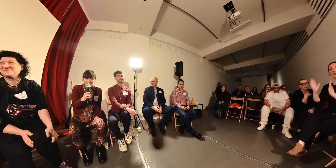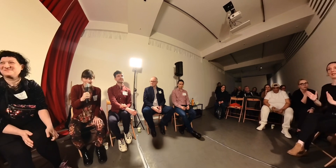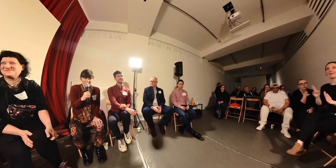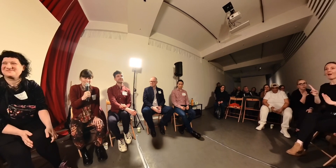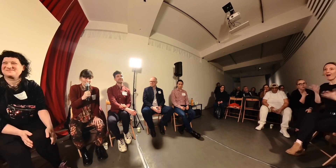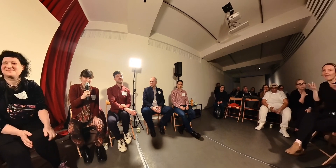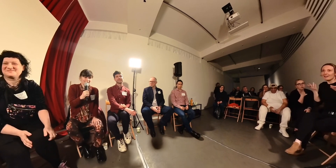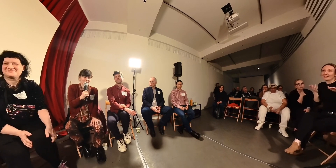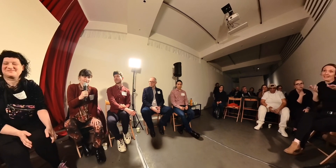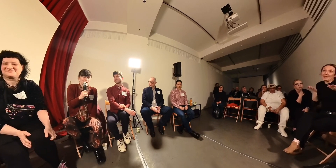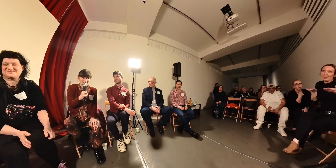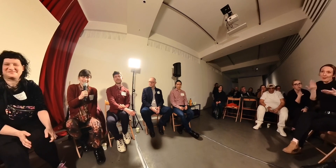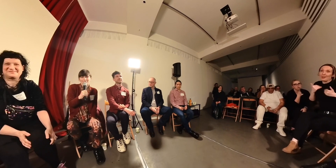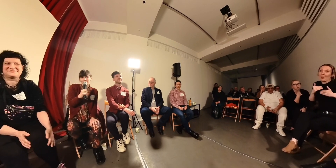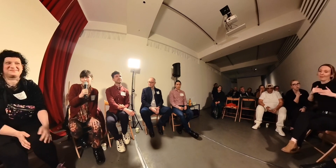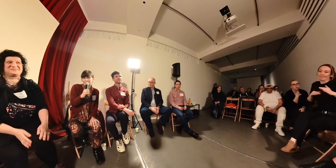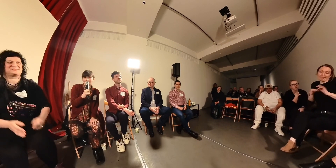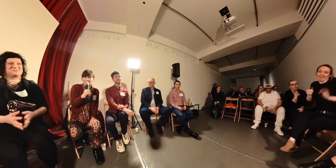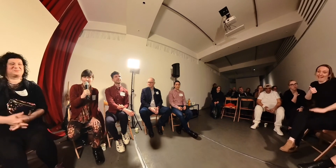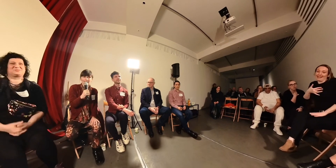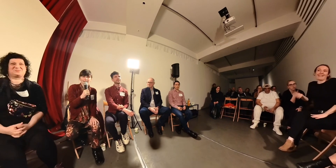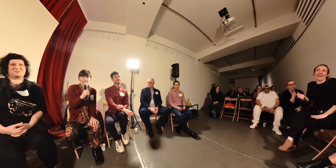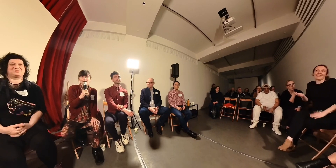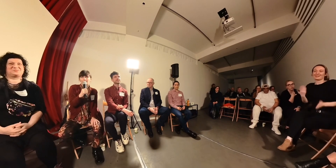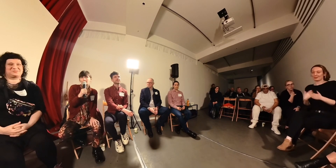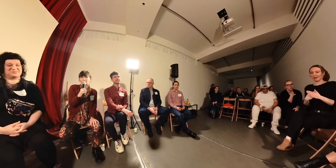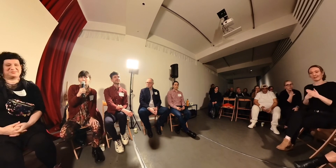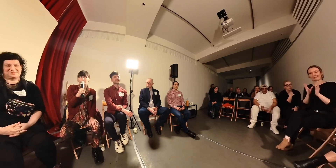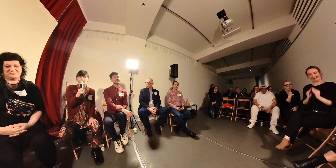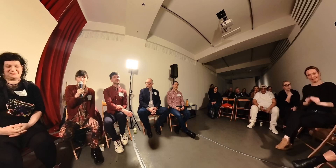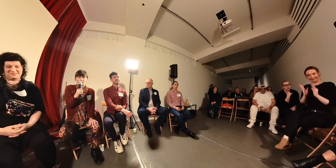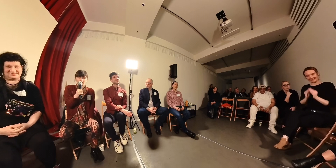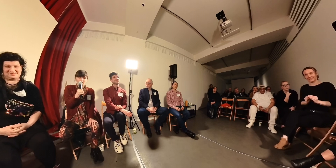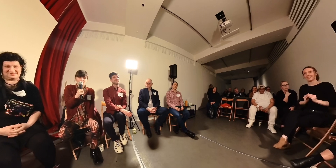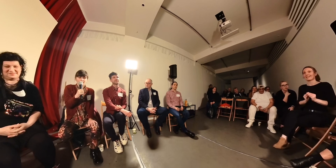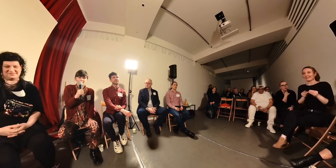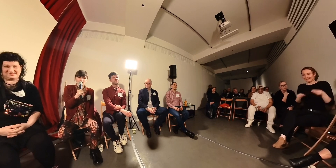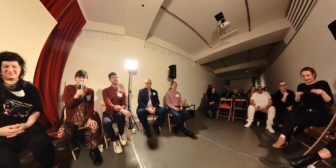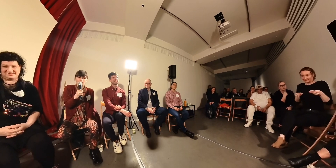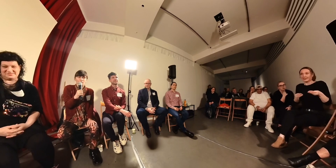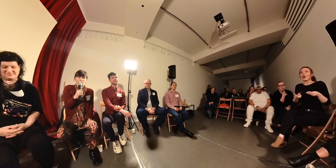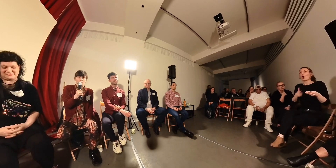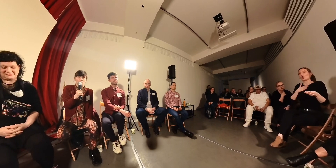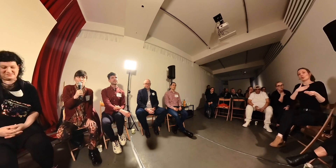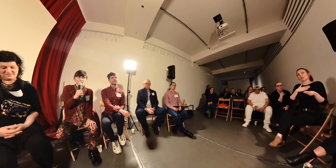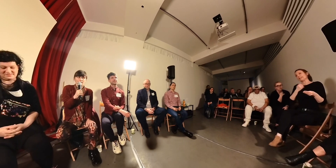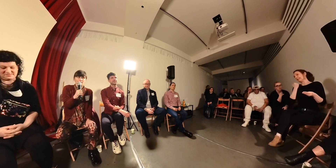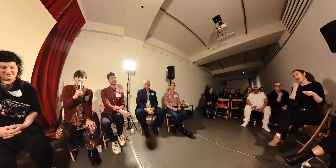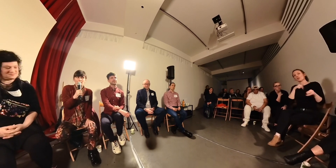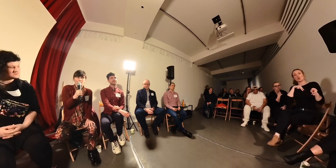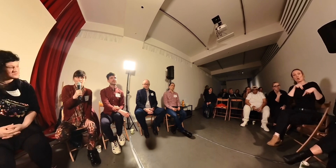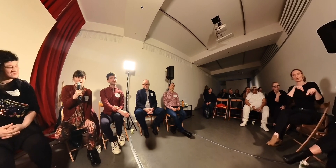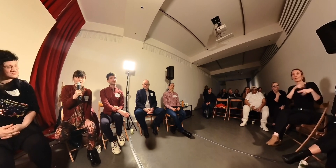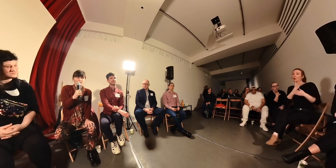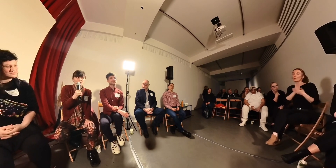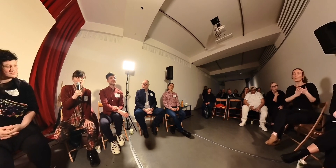protože máme prostě omezený čas, takže vznikl scénář, ale ten scénář vycházel hodně z našich rozhovorů. Některé jsem